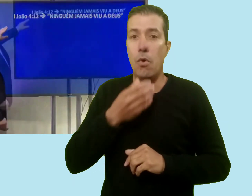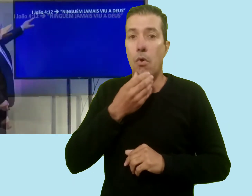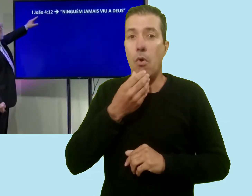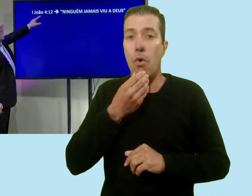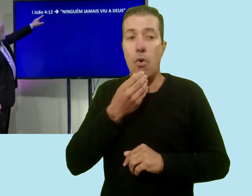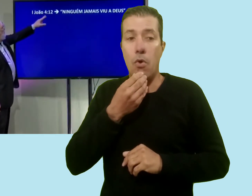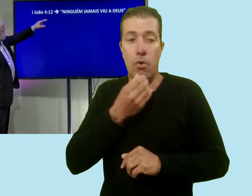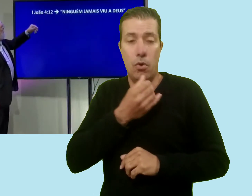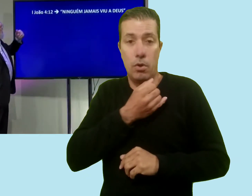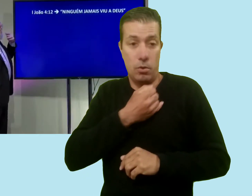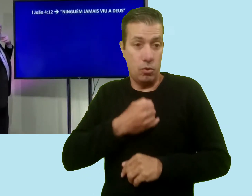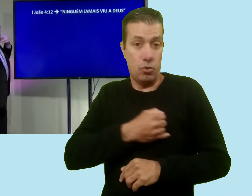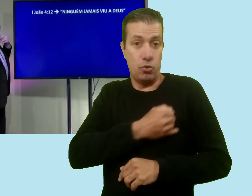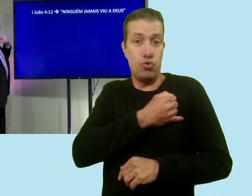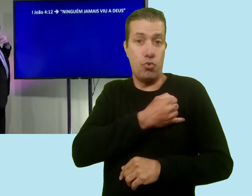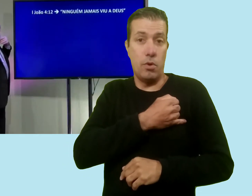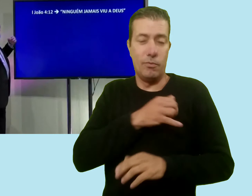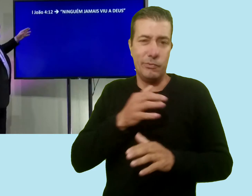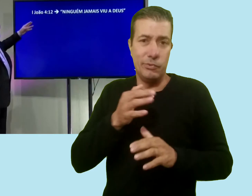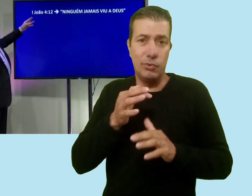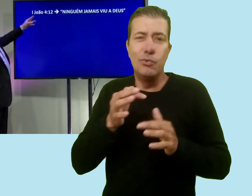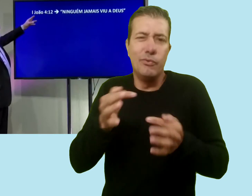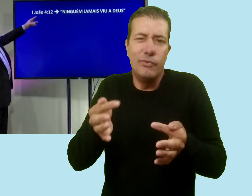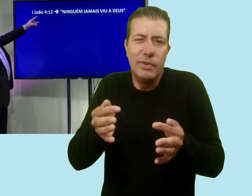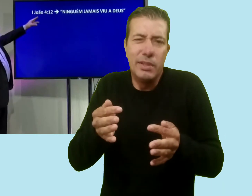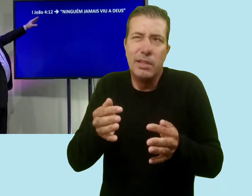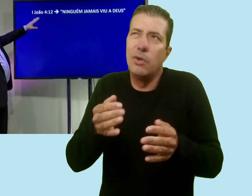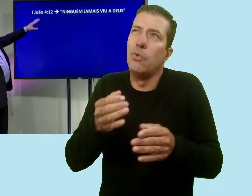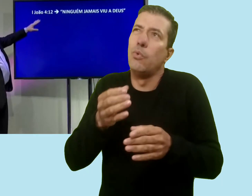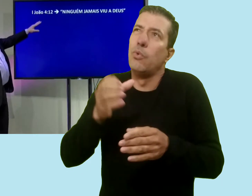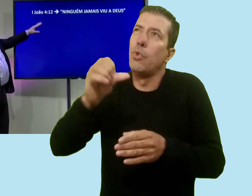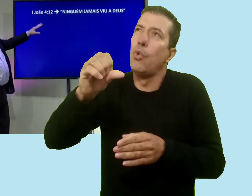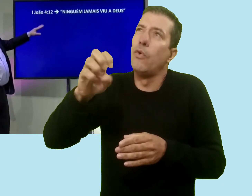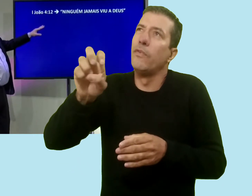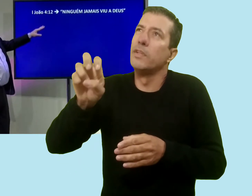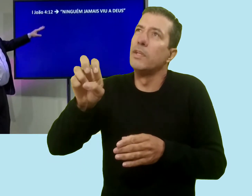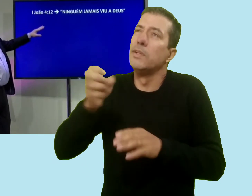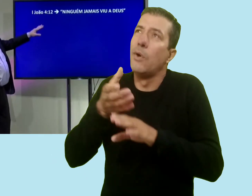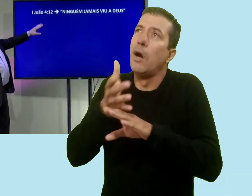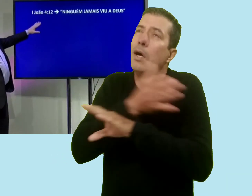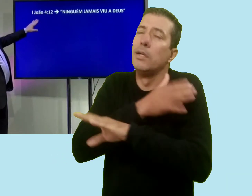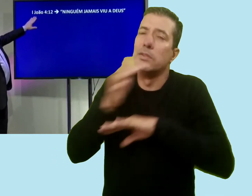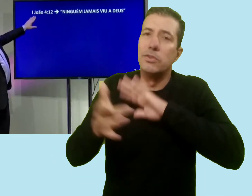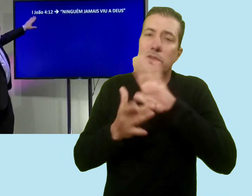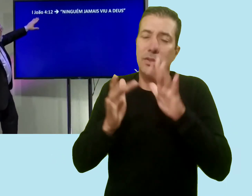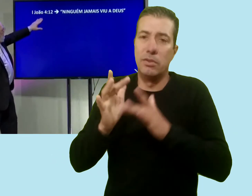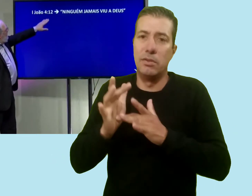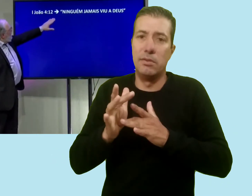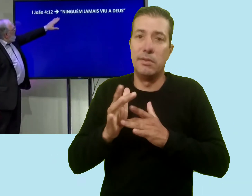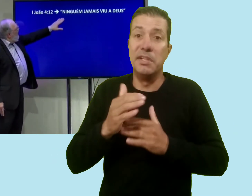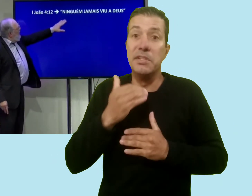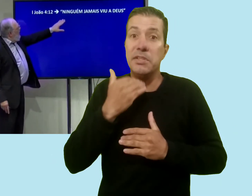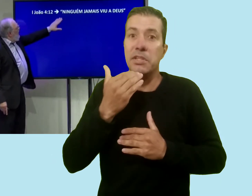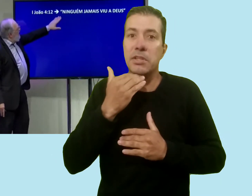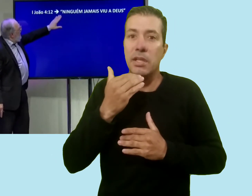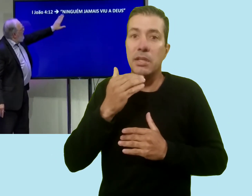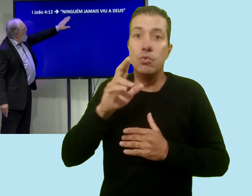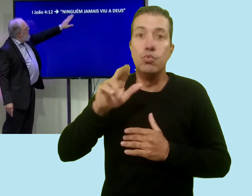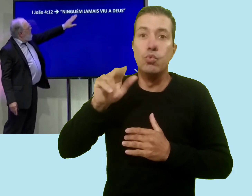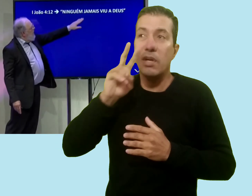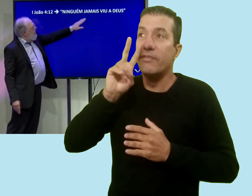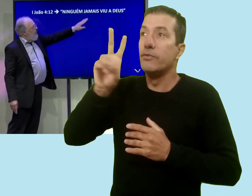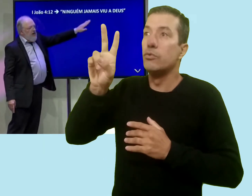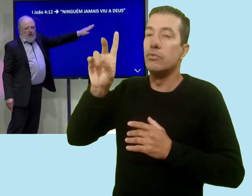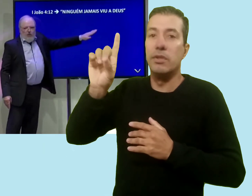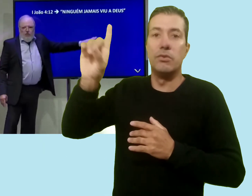O Joãozinho, o evangelista, no fim da vida dele, lá pelo ano 95 a.C., ele escreveu isso aqui, ó.